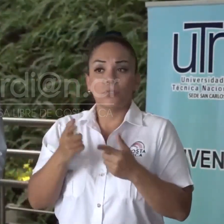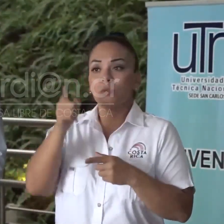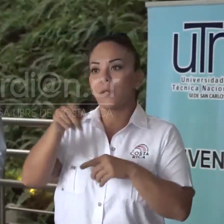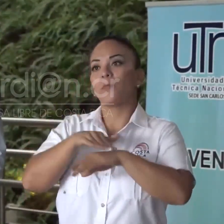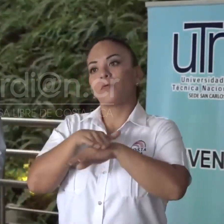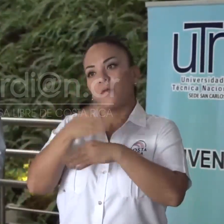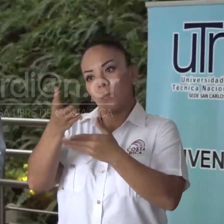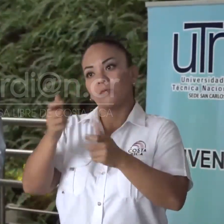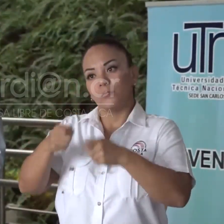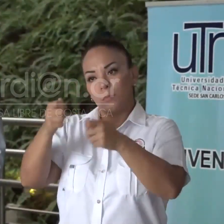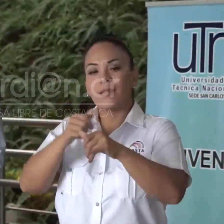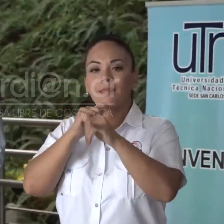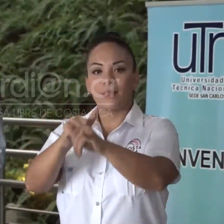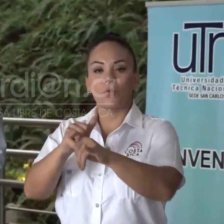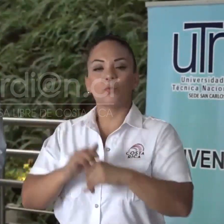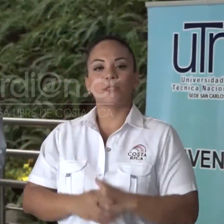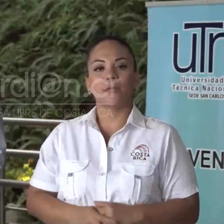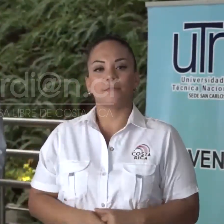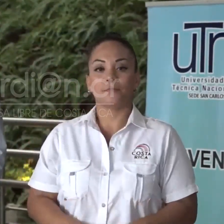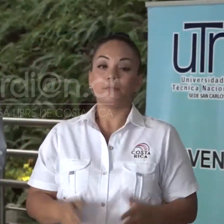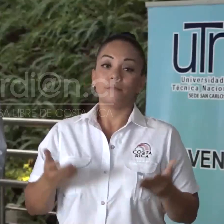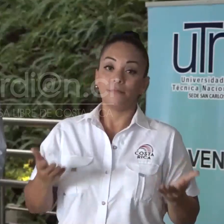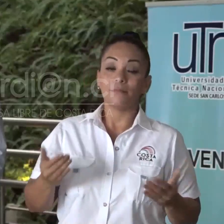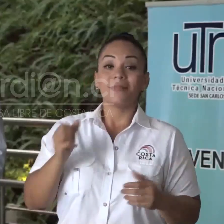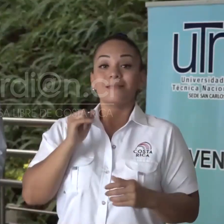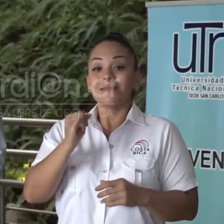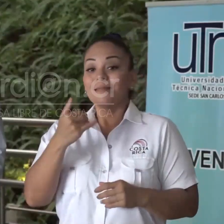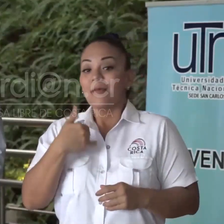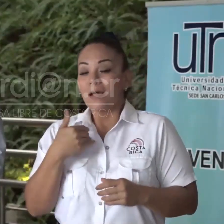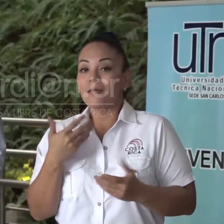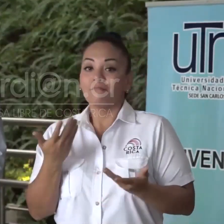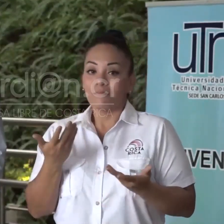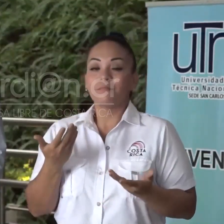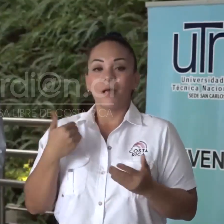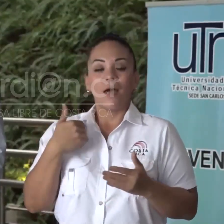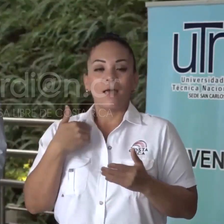bondad de presentar la denuncia. Si hay indicios de incompetencia,